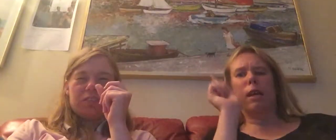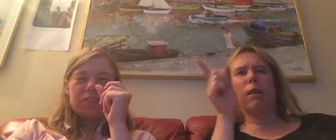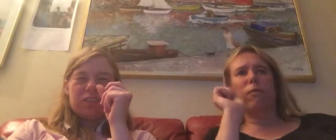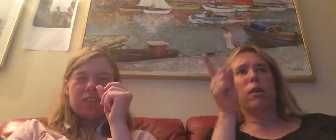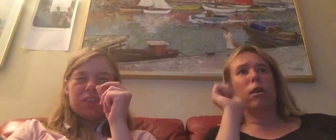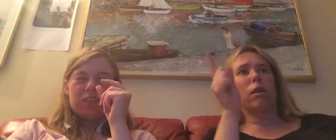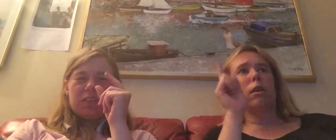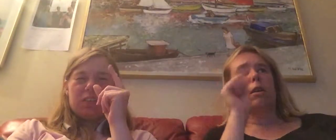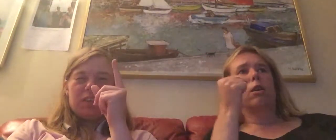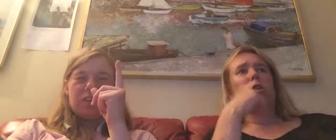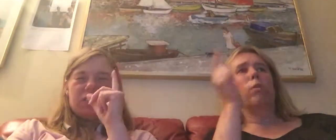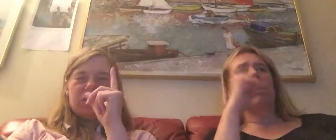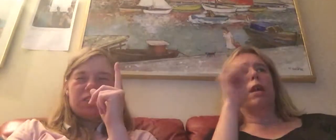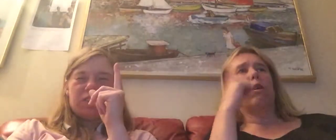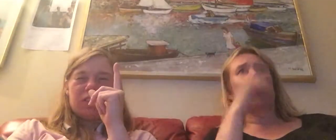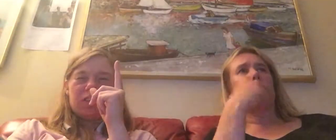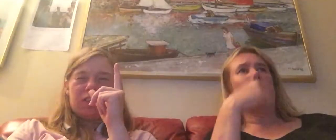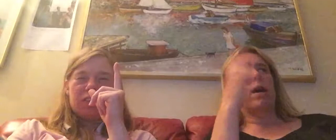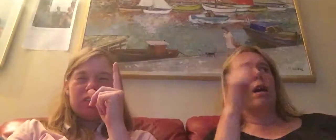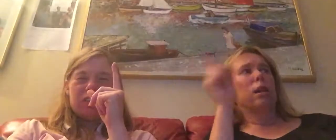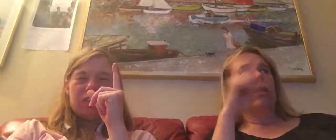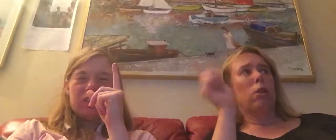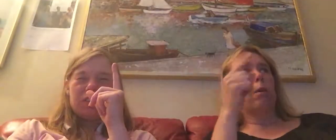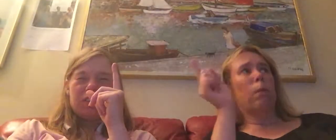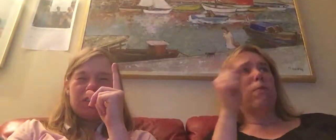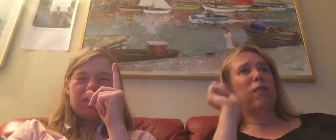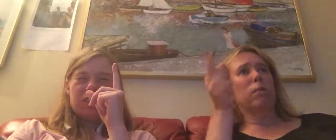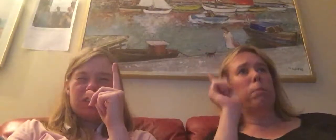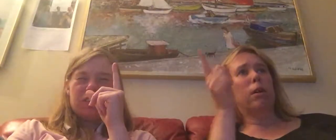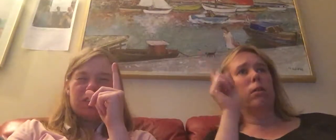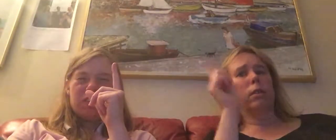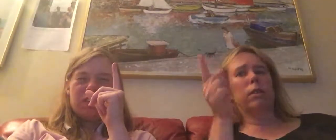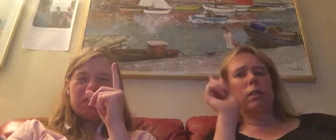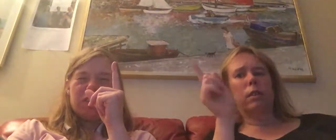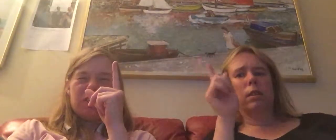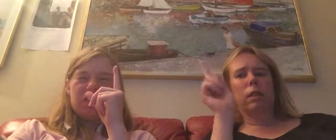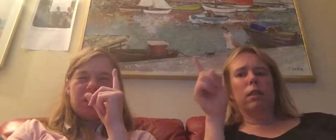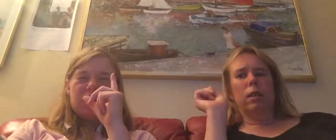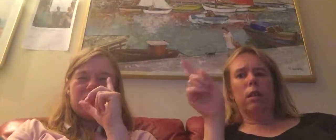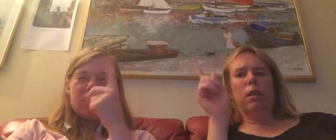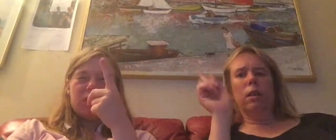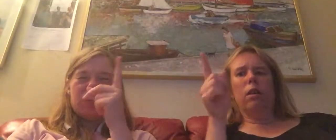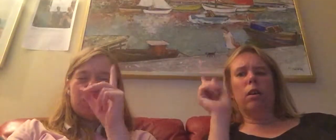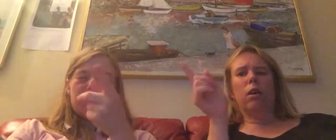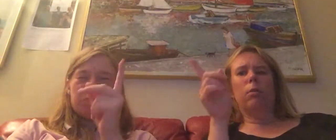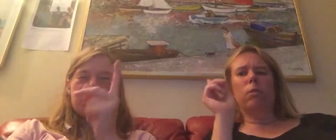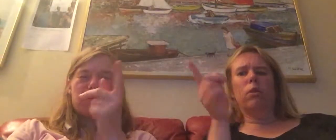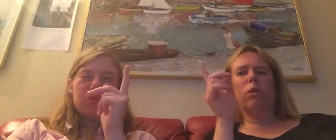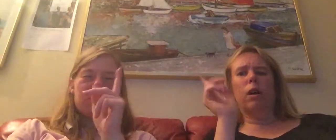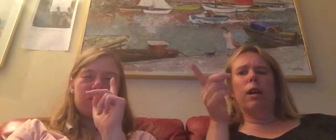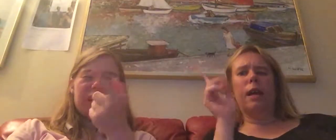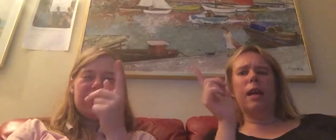ledare för kören. Julia som har fått barn. Ja. Jag må